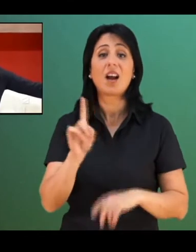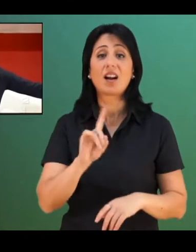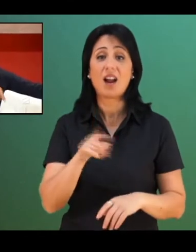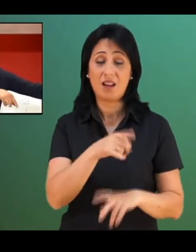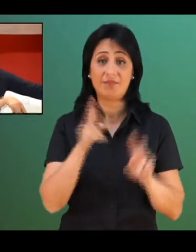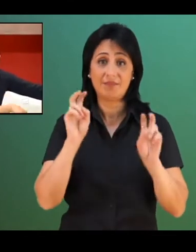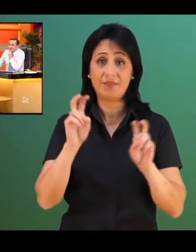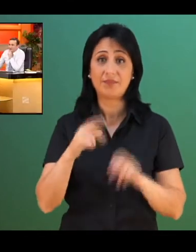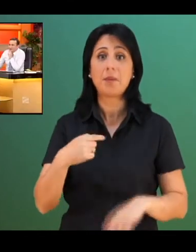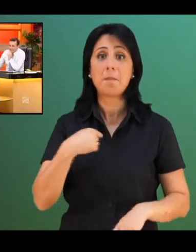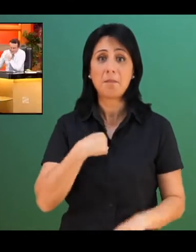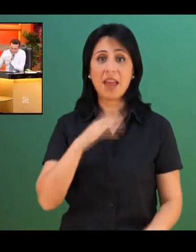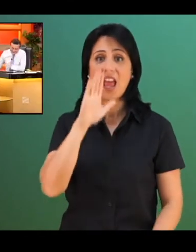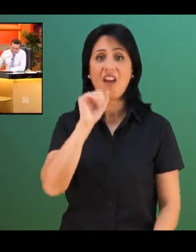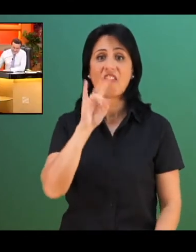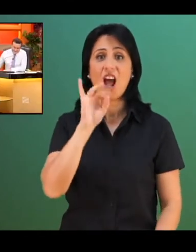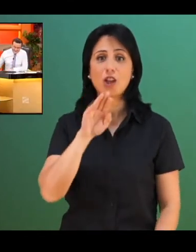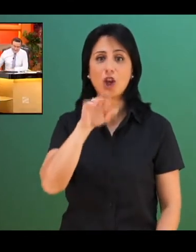იქ უნდა მსდარიყო ვანო.